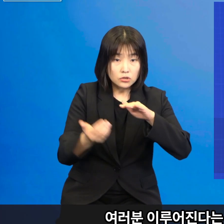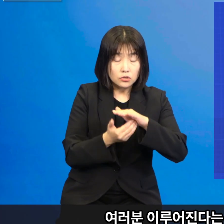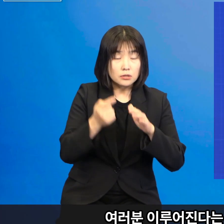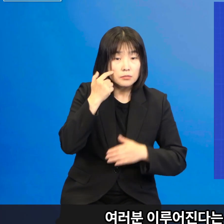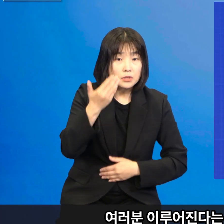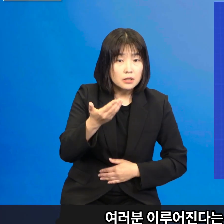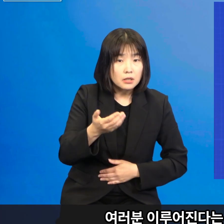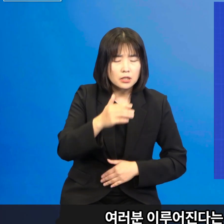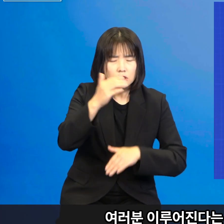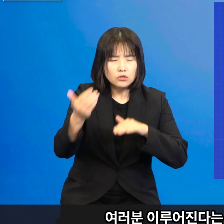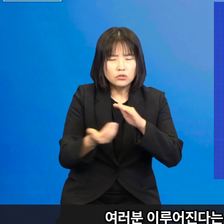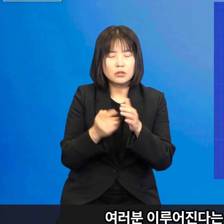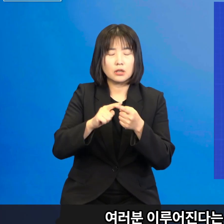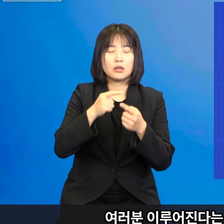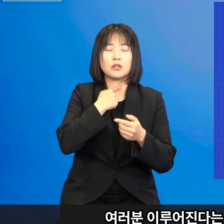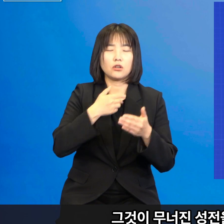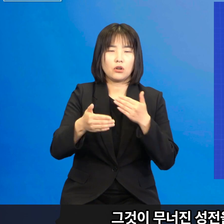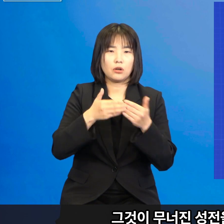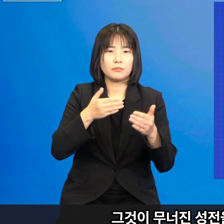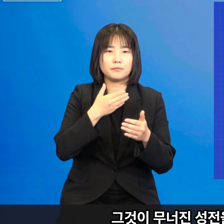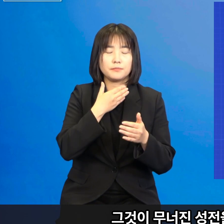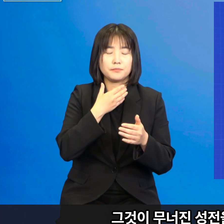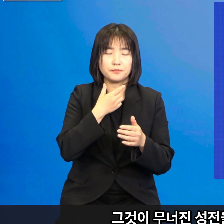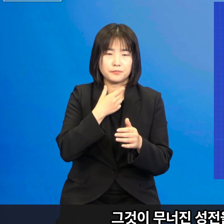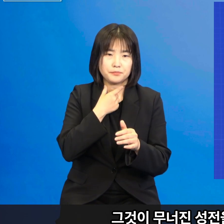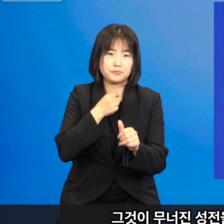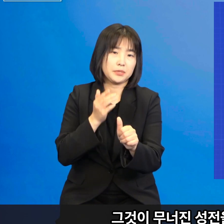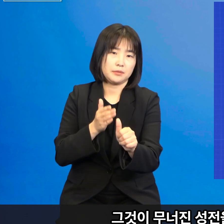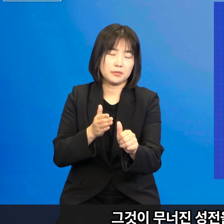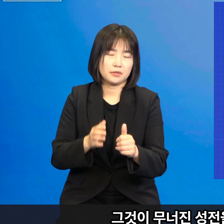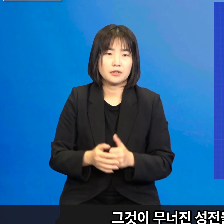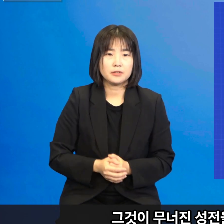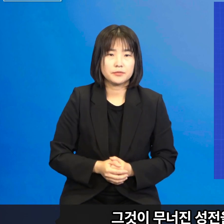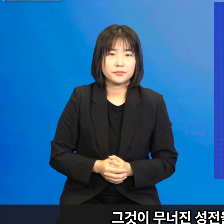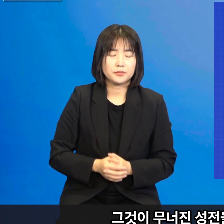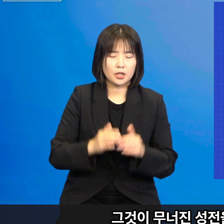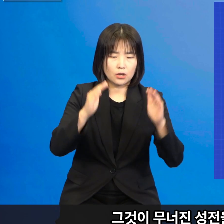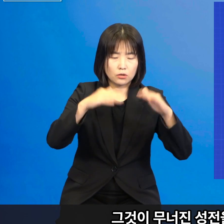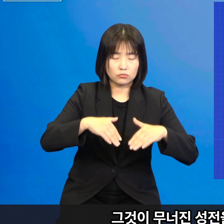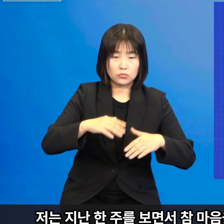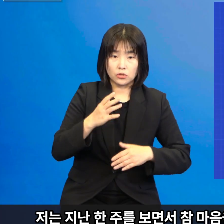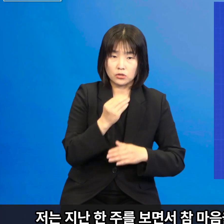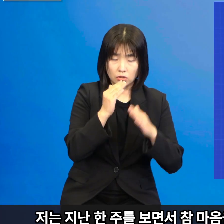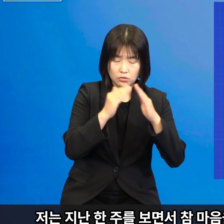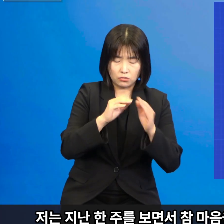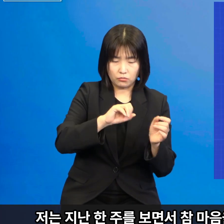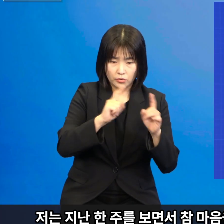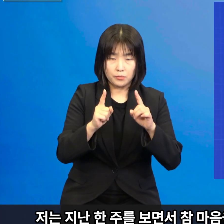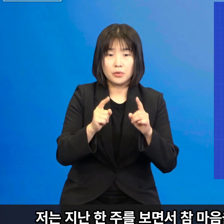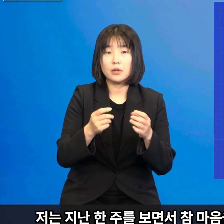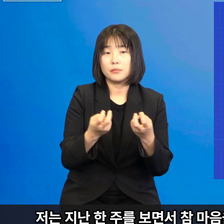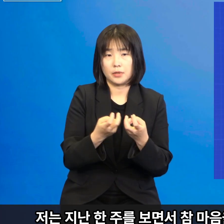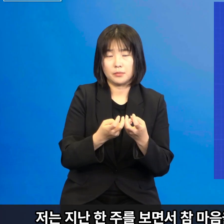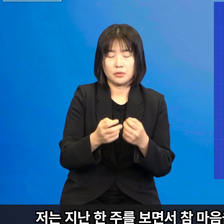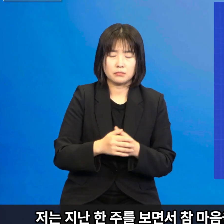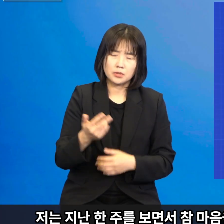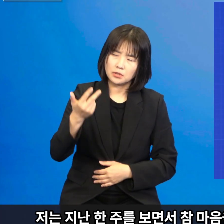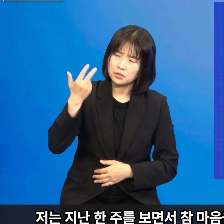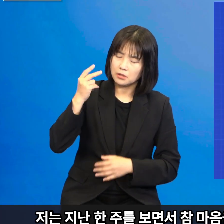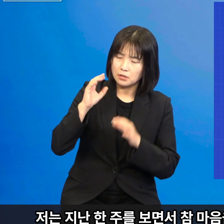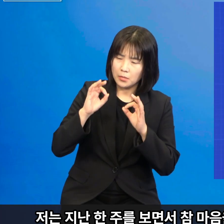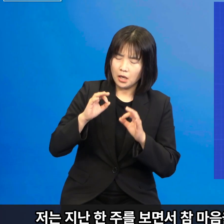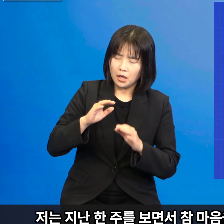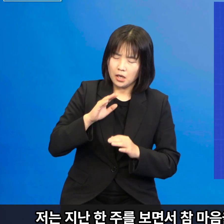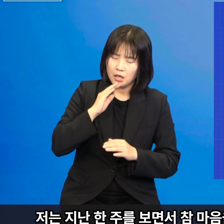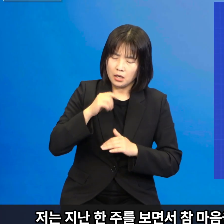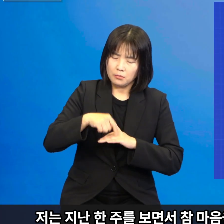이루어진다는 여러분 경험하셔야 됩니다. 그것이 무너진 성전을 회복하는 길이에요. 저는 이제 지난 한 주를 보면서 참 마음을 졸이는